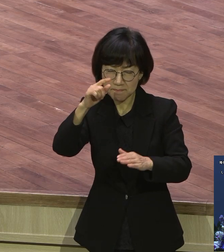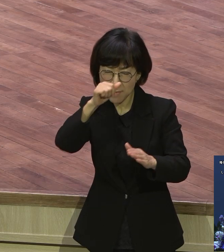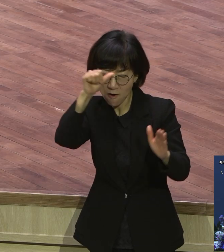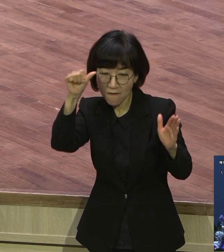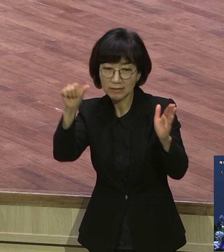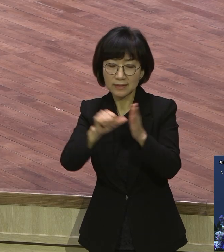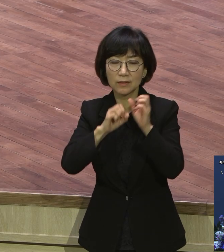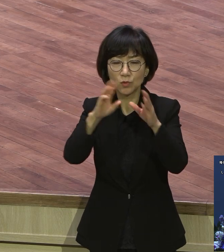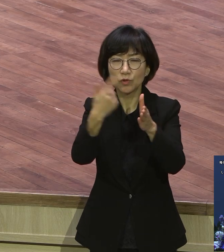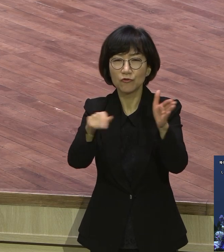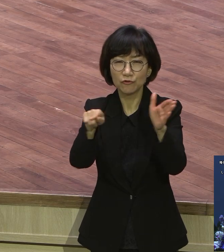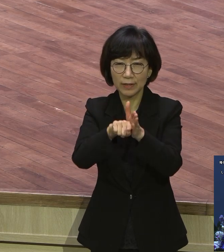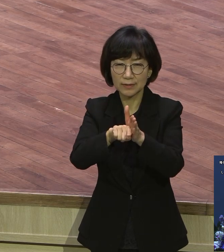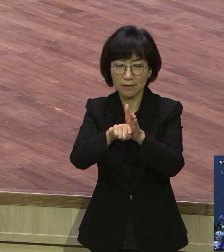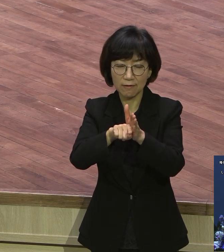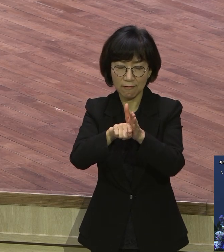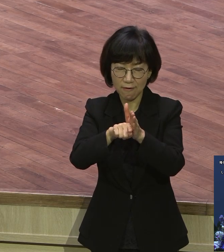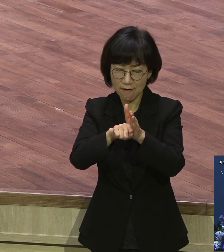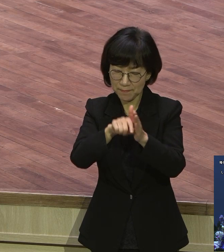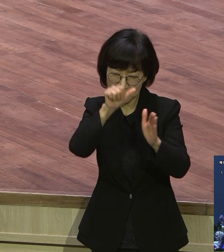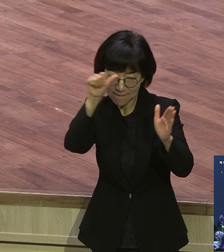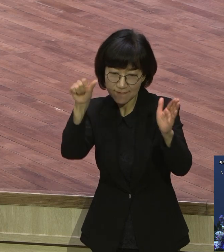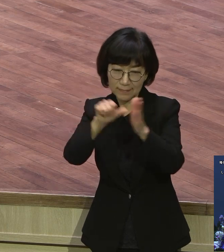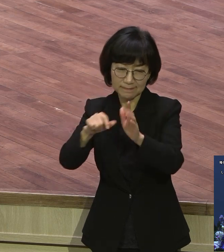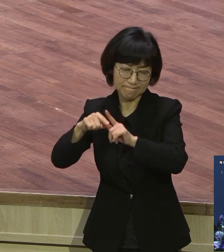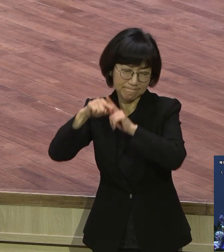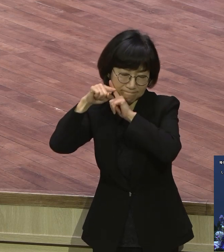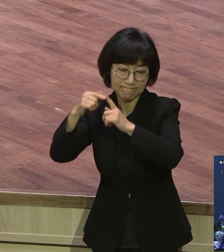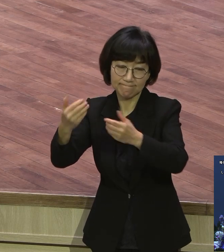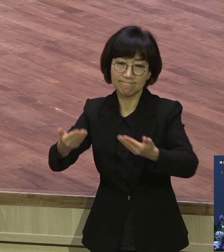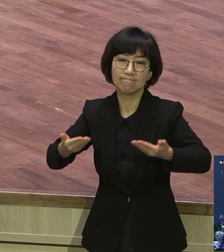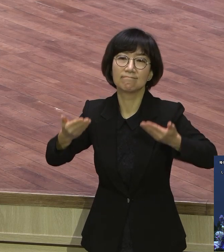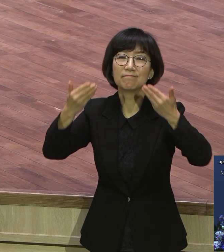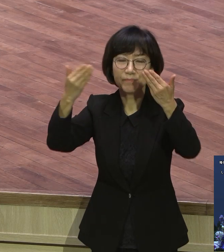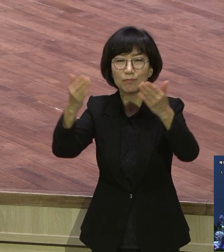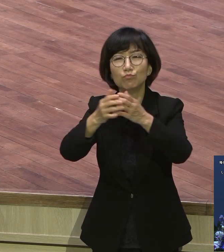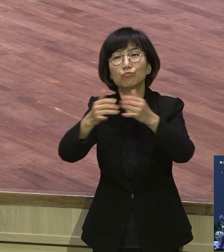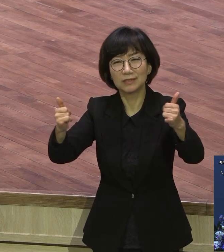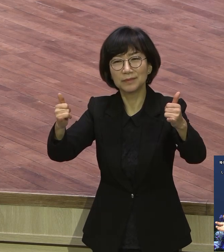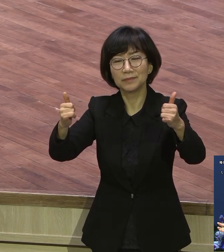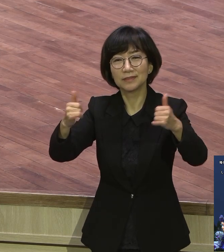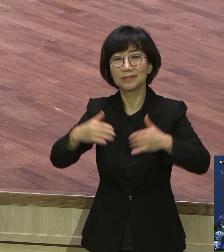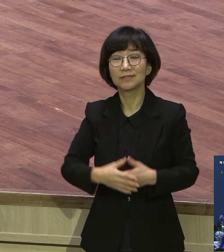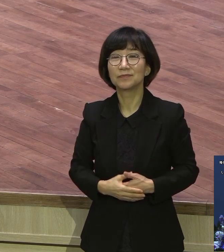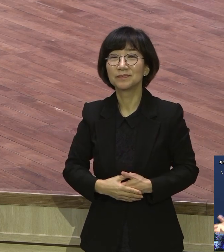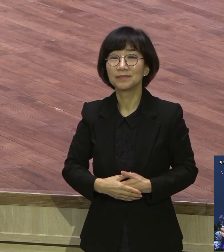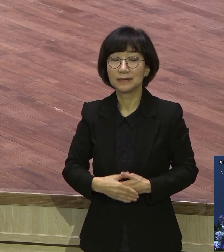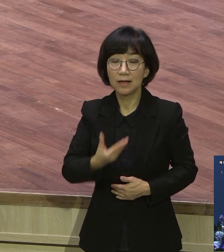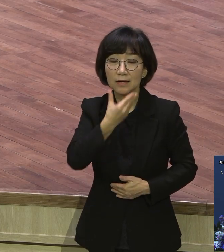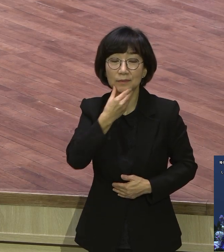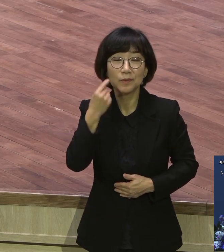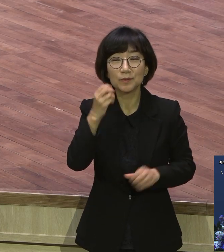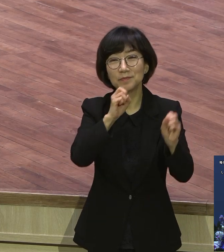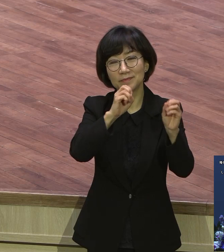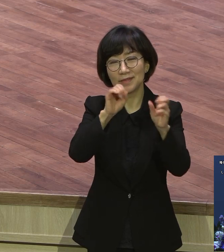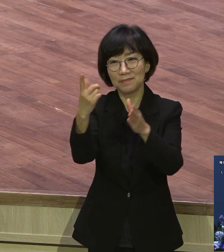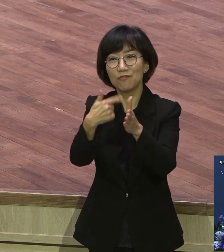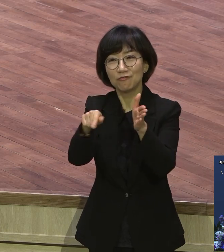그 젊음을 다 들였어 일생을 다 들였어 생을 들였어 보험을 위해서